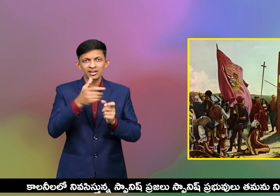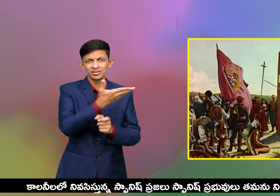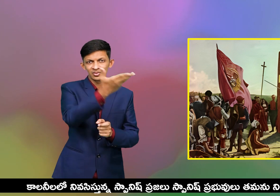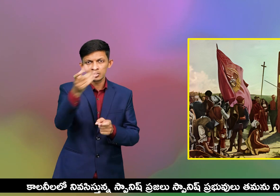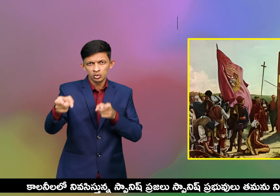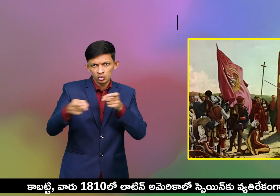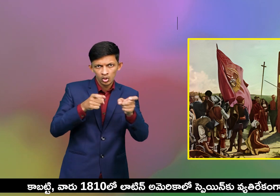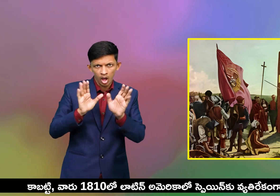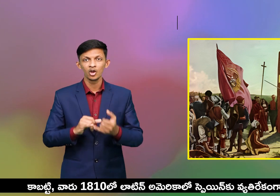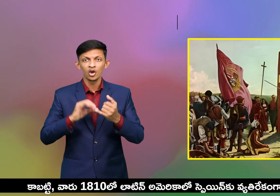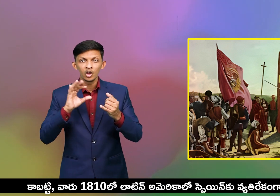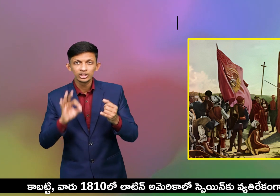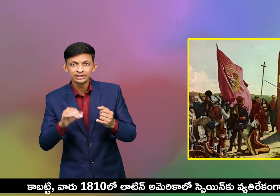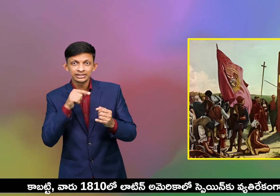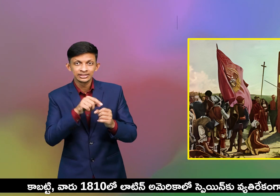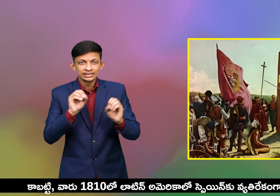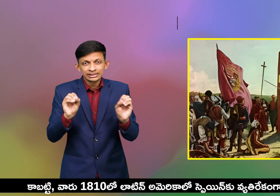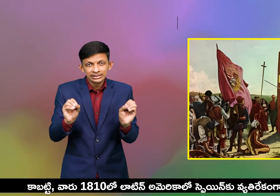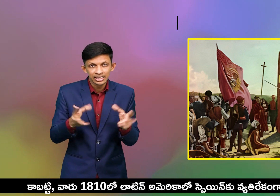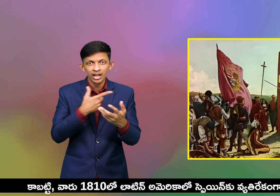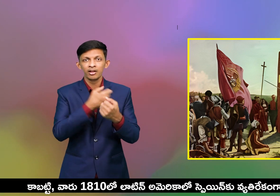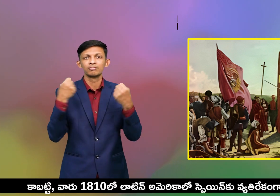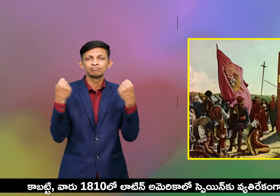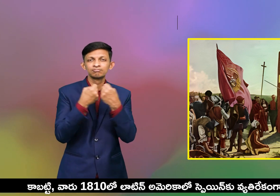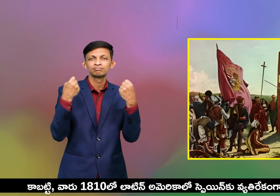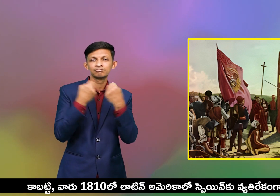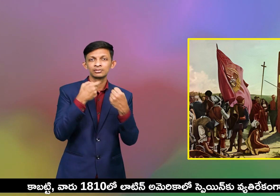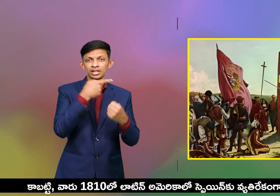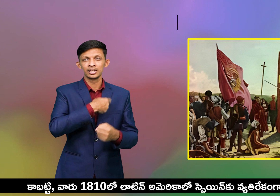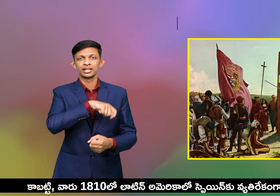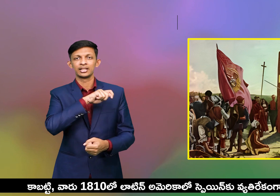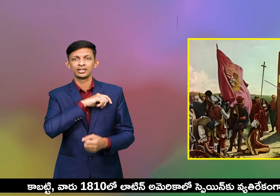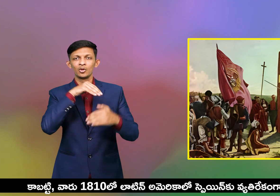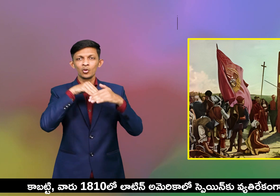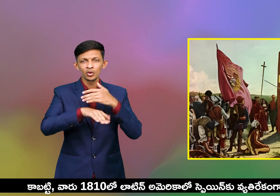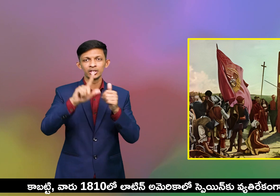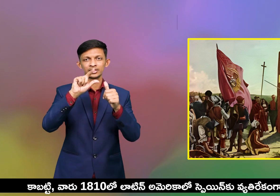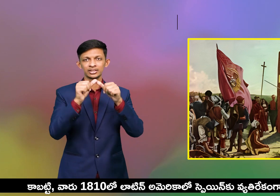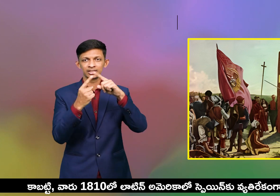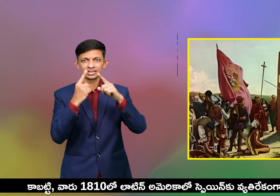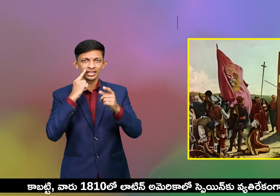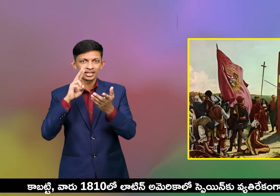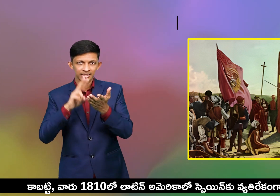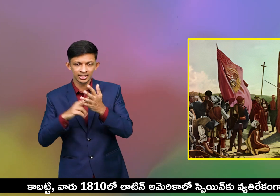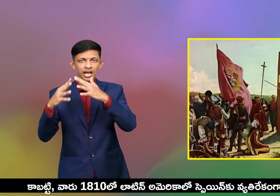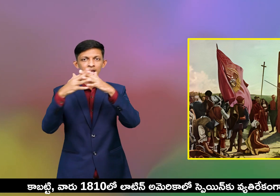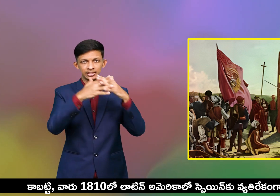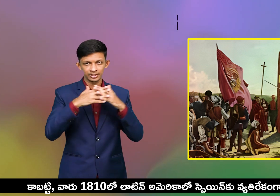కోరుకోలేదు. కాబట్టి వారు 1810లో లాటిన్ అమెరికాలో స్పెయిన్కు వ్యతిరేకంగా